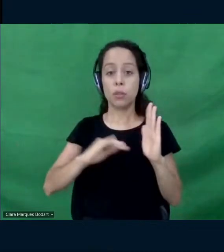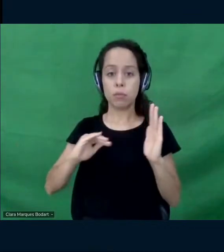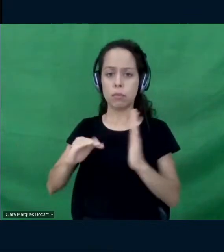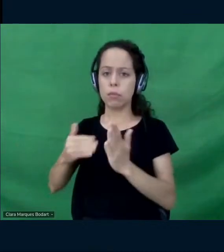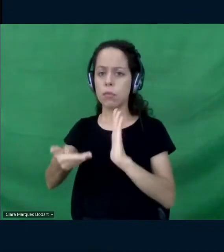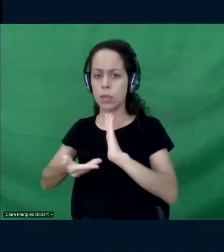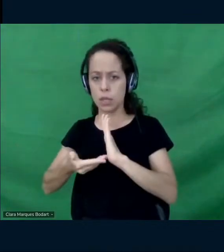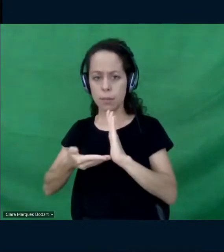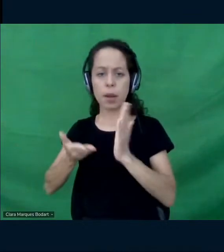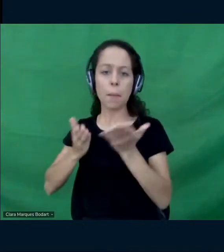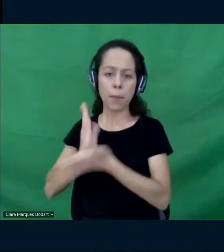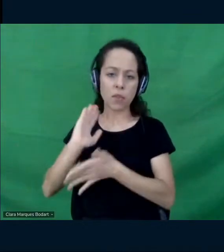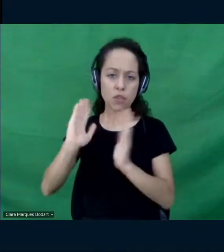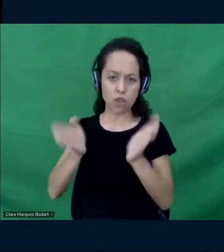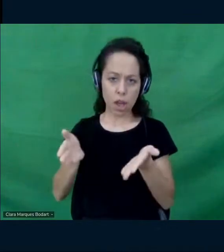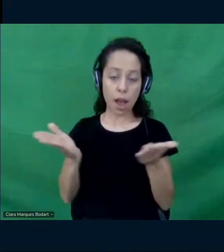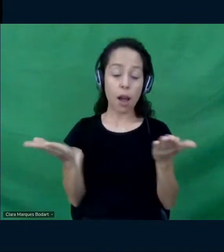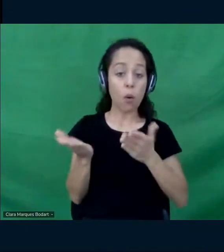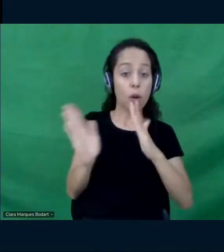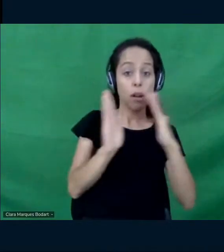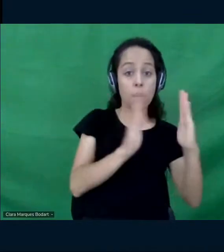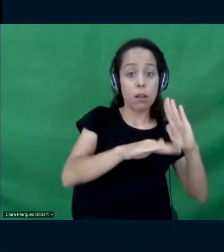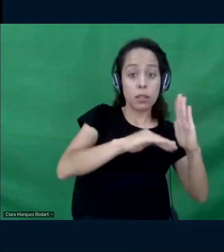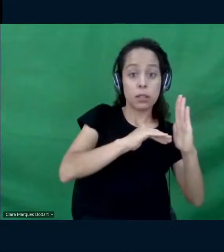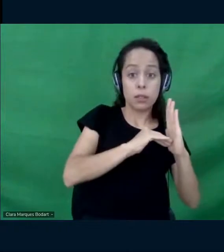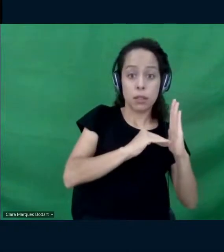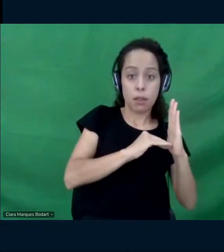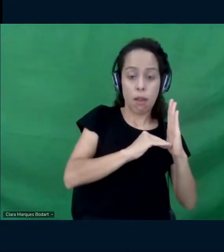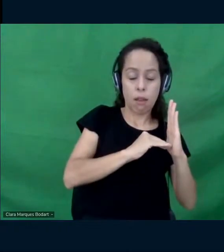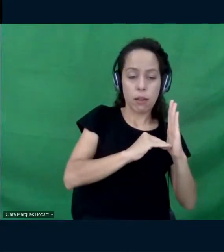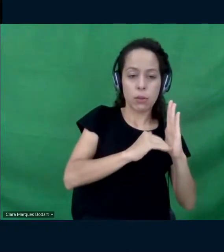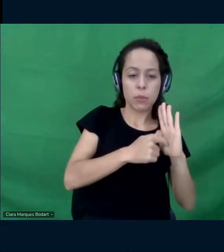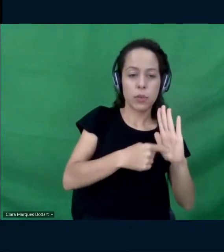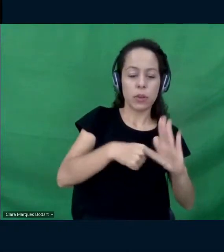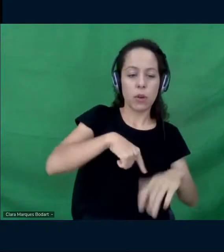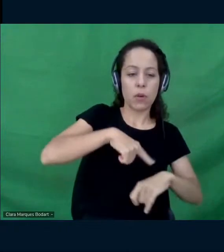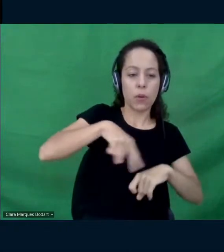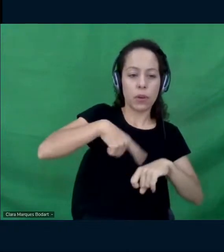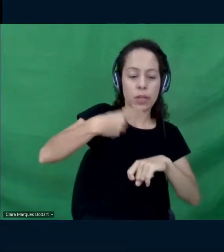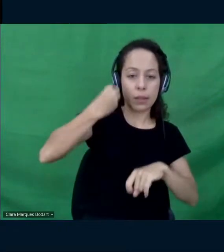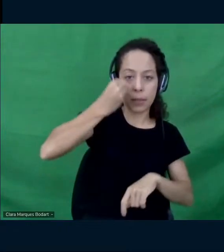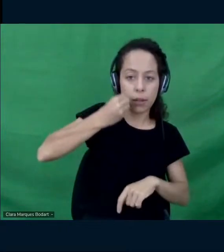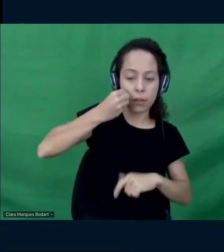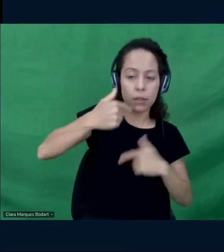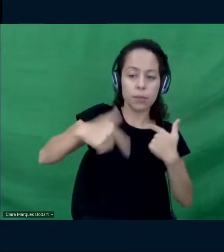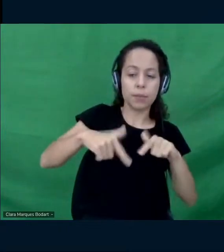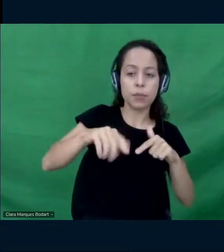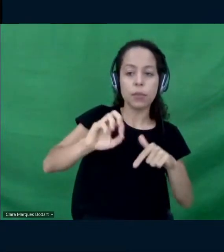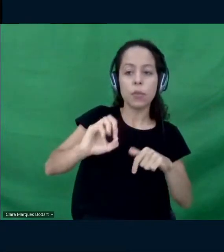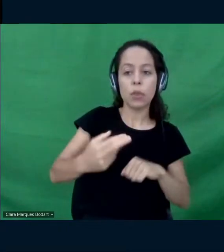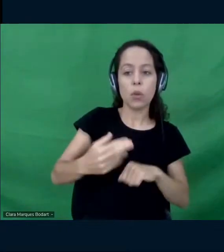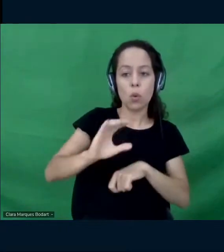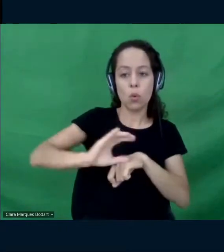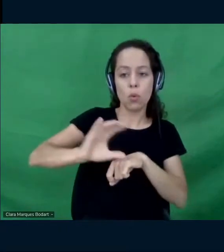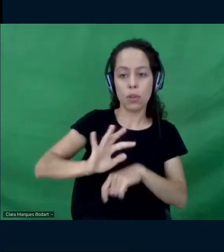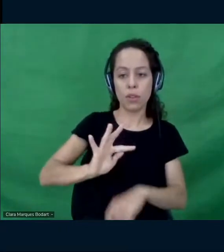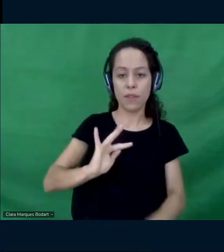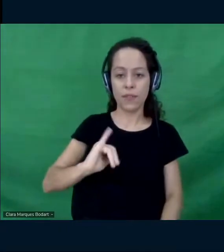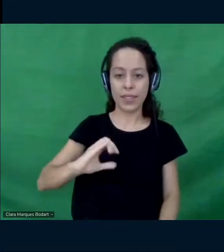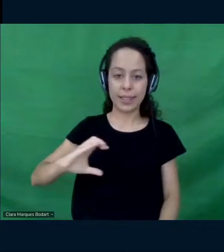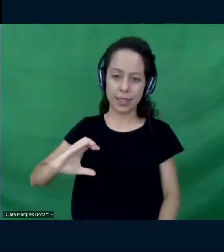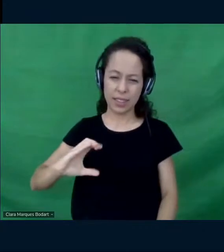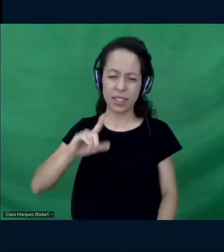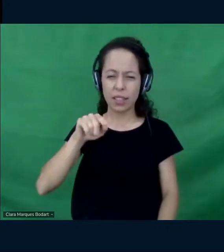Câmara, diz que essa validação de carga horária de experiência de trabalho ou de cursos FIC vale não só